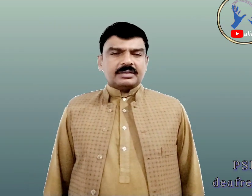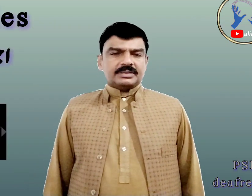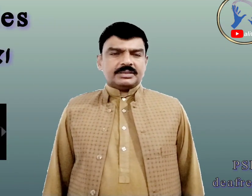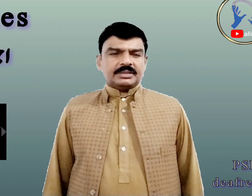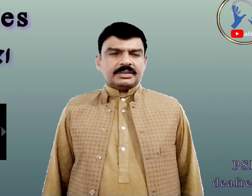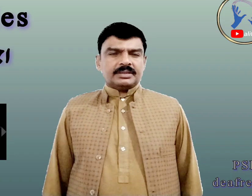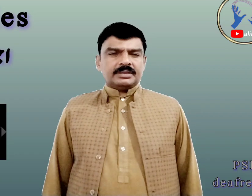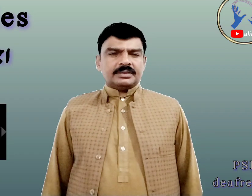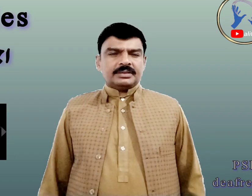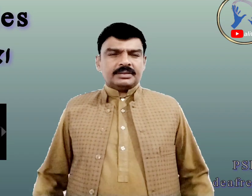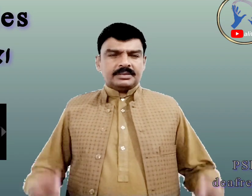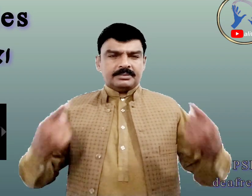पार्टिकल्स,